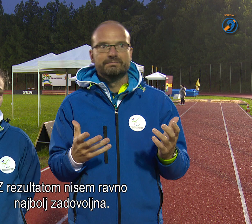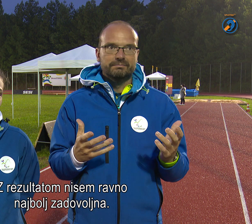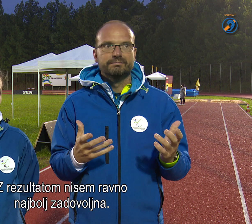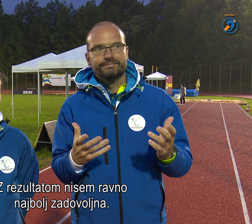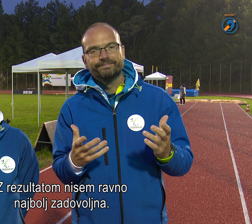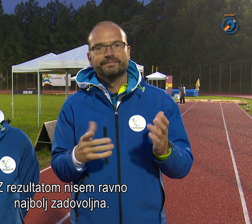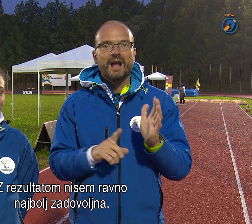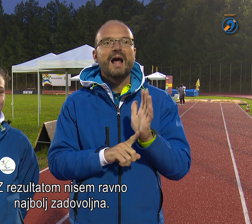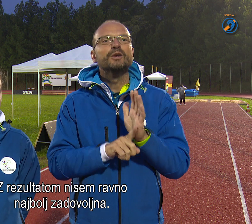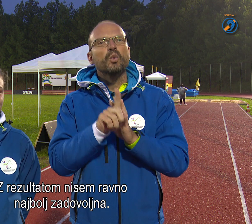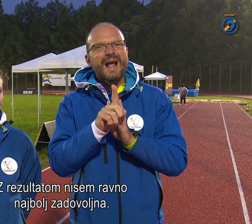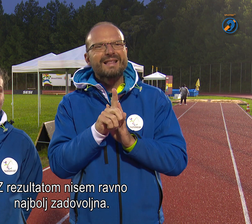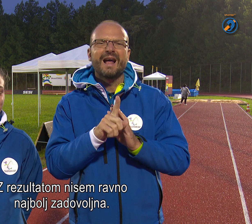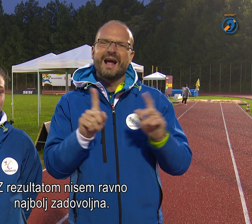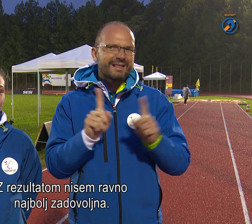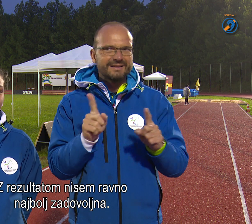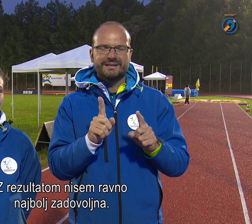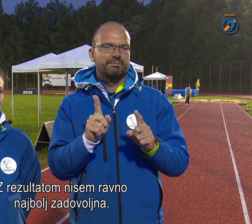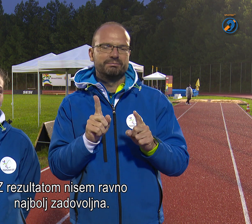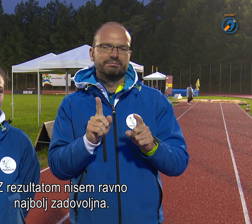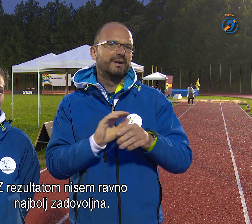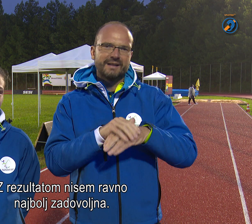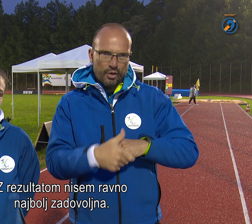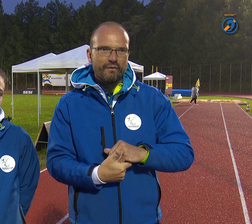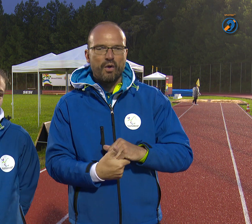pa nisem glih najbolj zadovoljna.